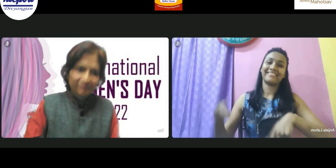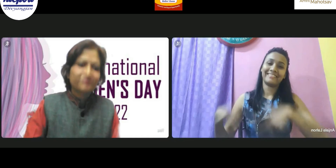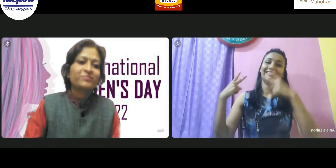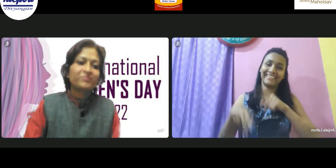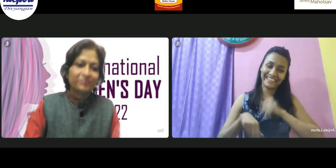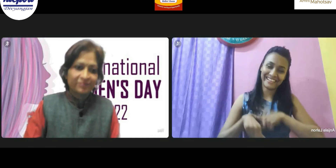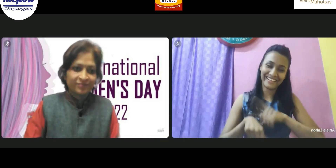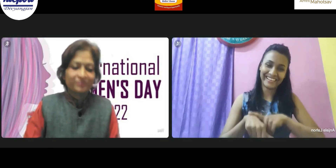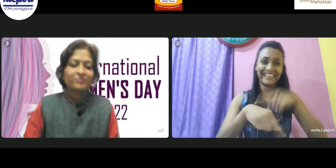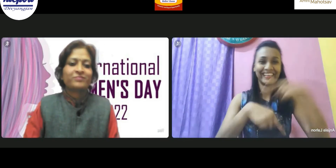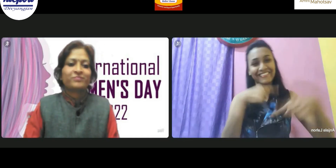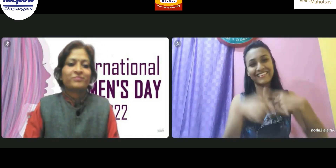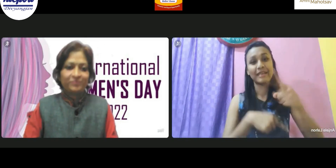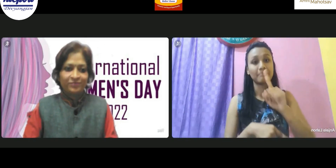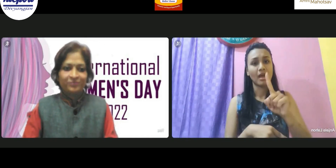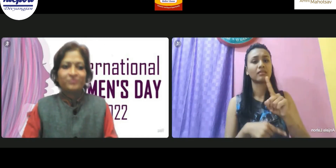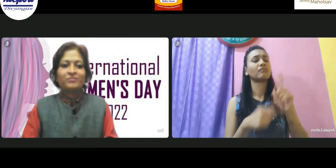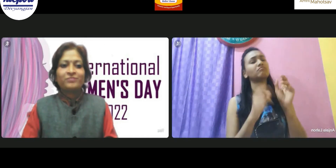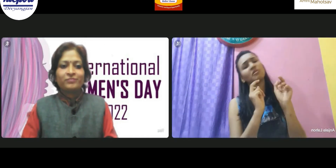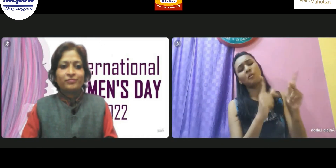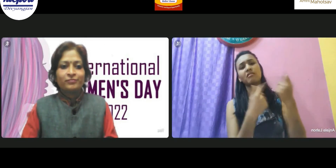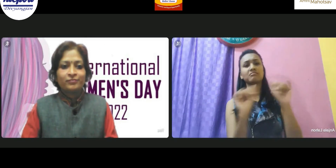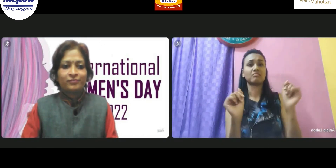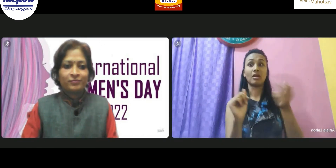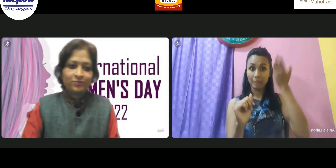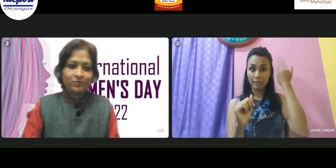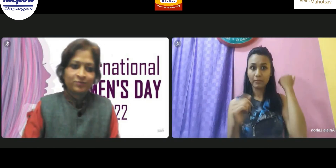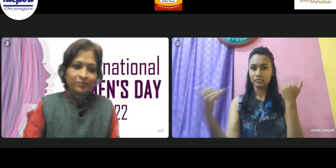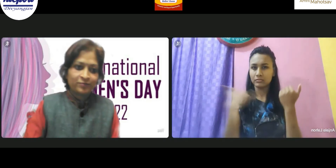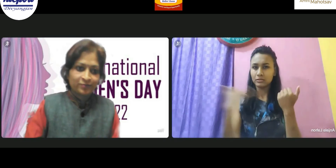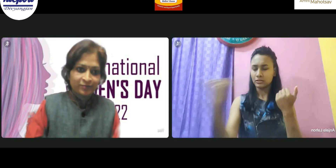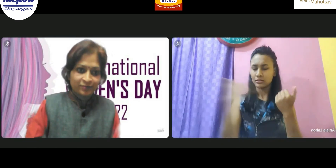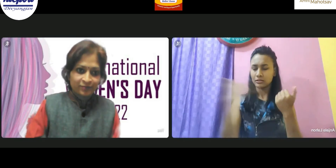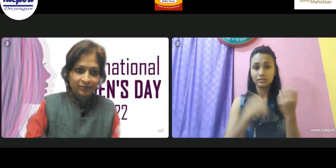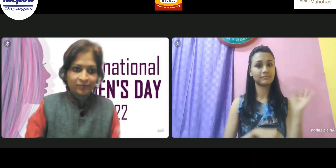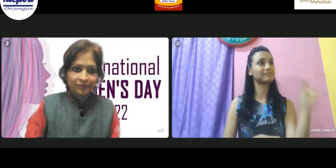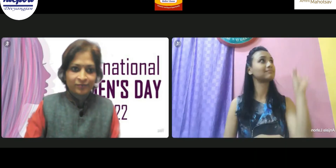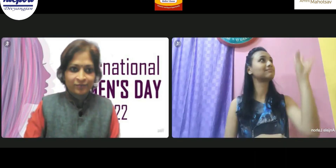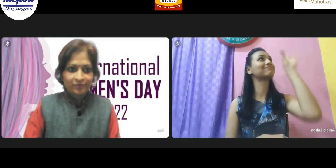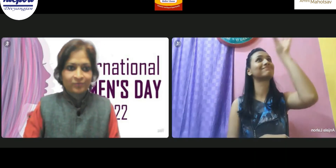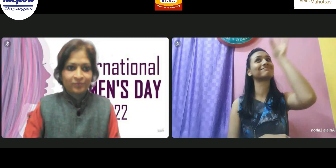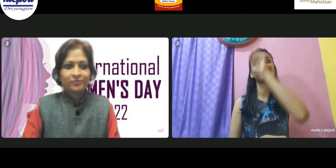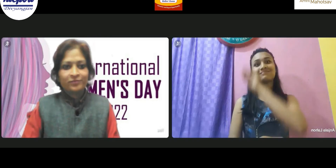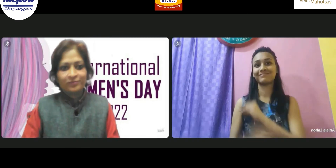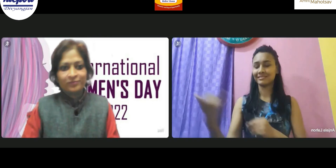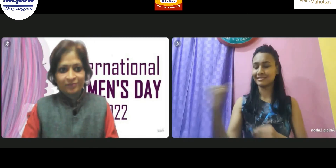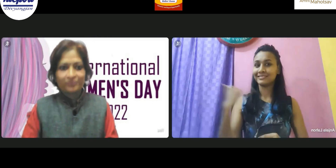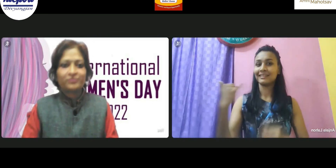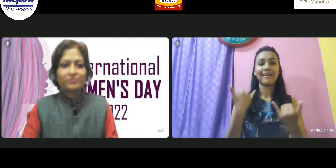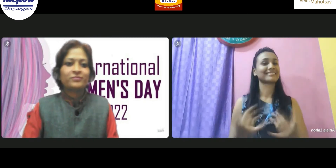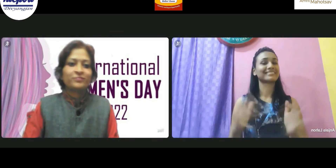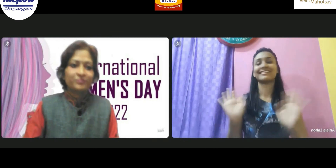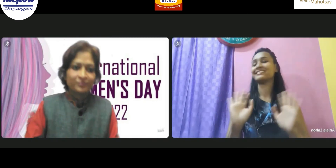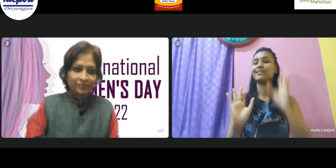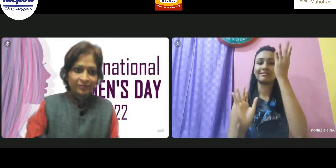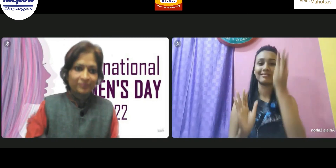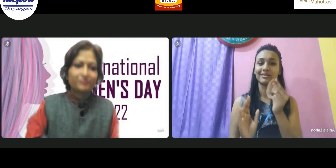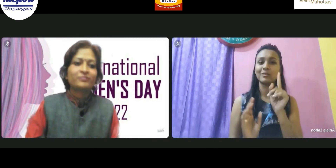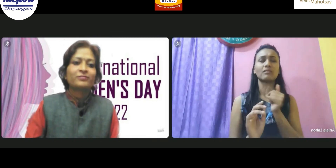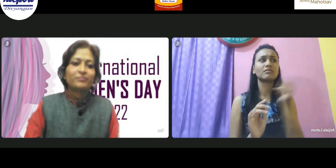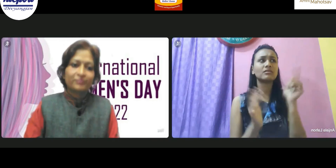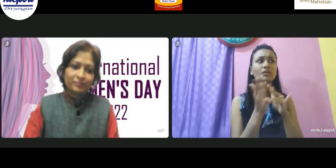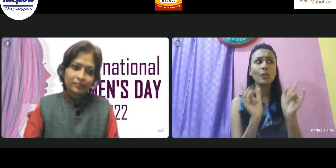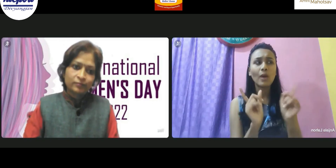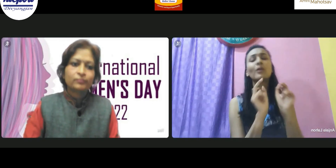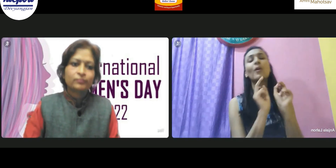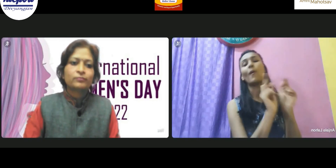तब मैं उन्हें वीडियो कॉल करके बताती हूँ कि हाँ मैं सुरक्षित हूँ और सब जगह हूँ। लेकिन अब धीरे धीरे अब मैंने